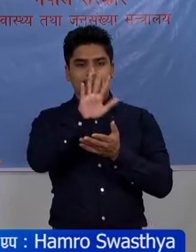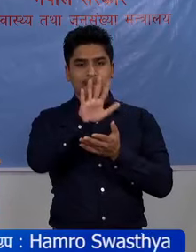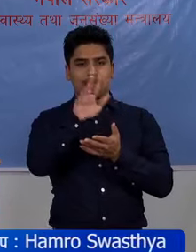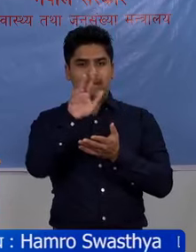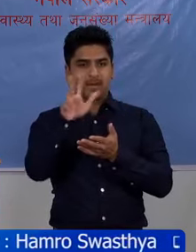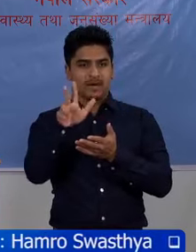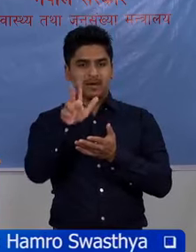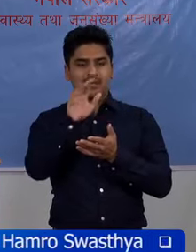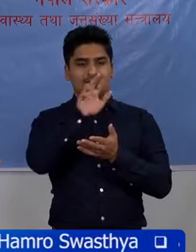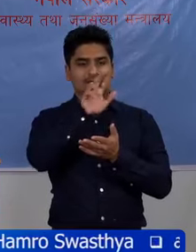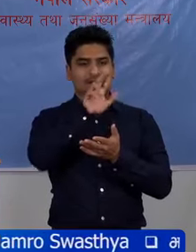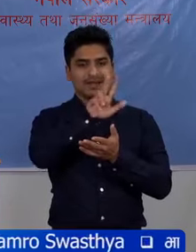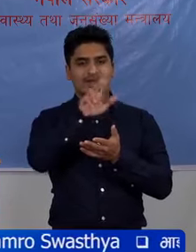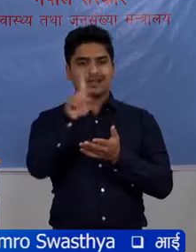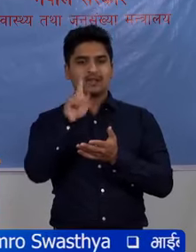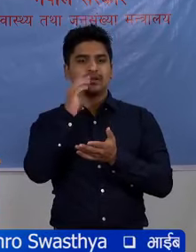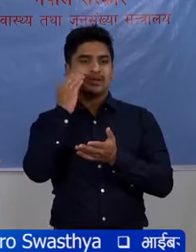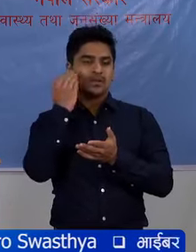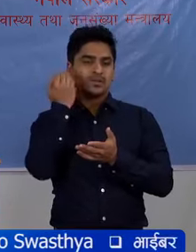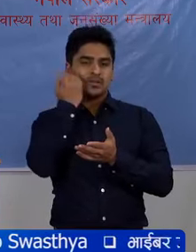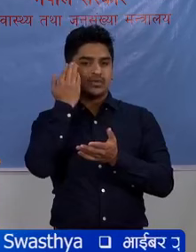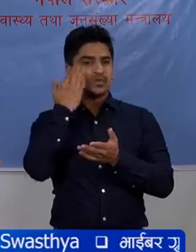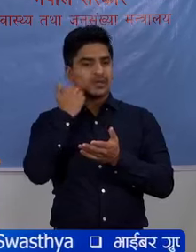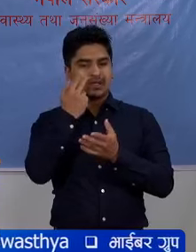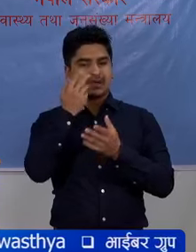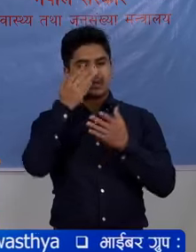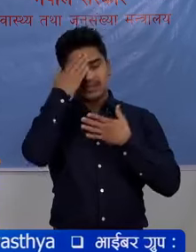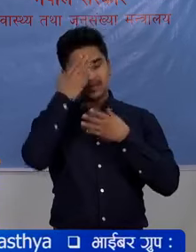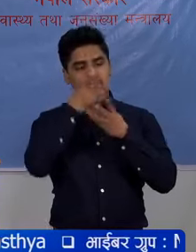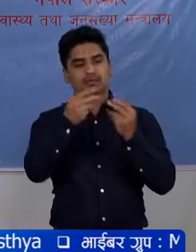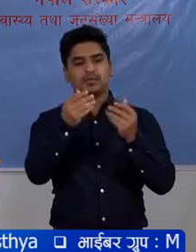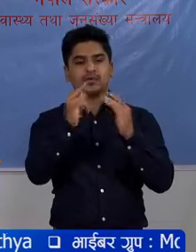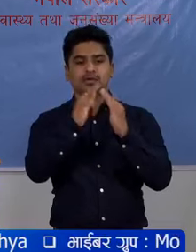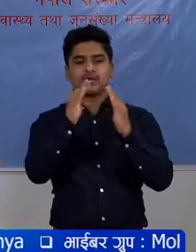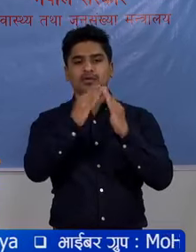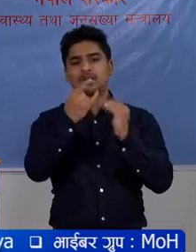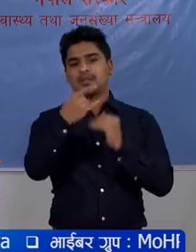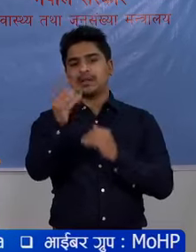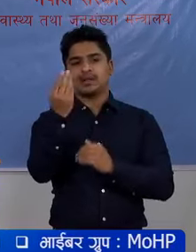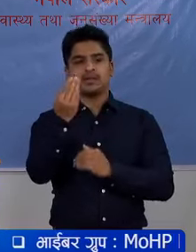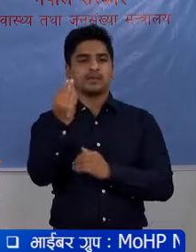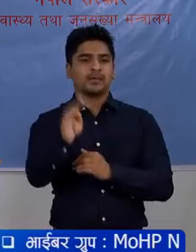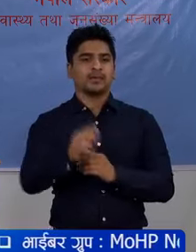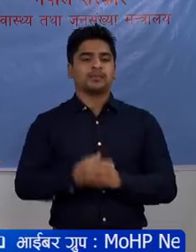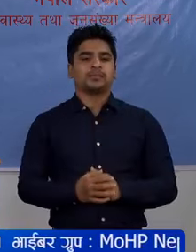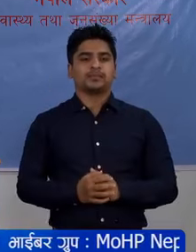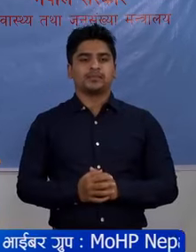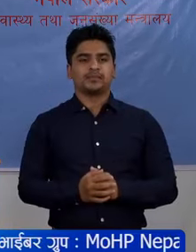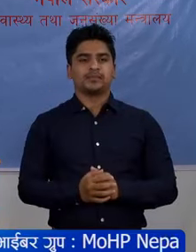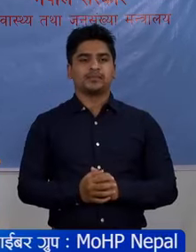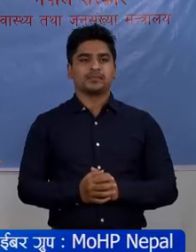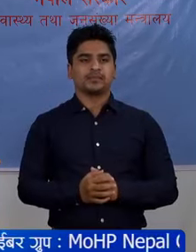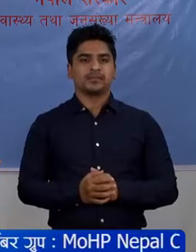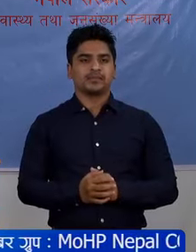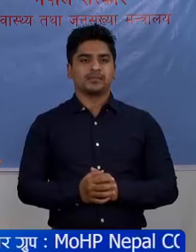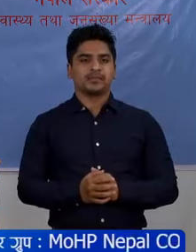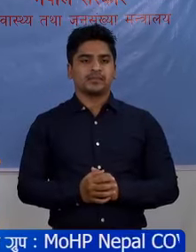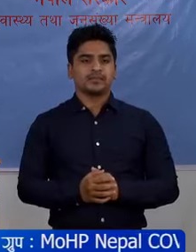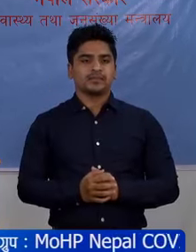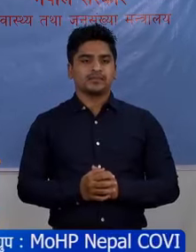बर्षे पुरूसर 81 बर्षे महिला निको भाहे रा घरा फरकीनु भाहे को सा